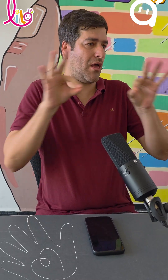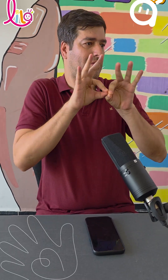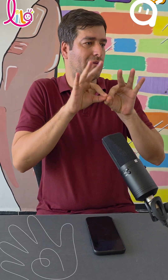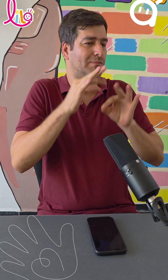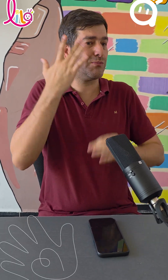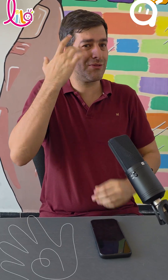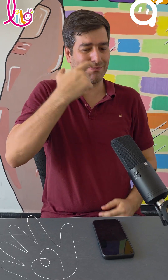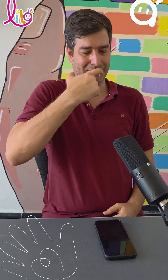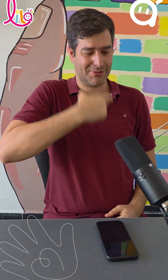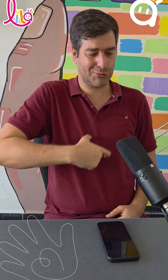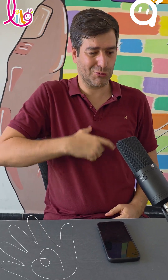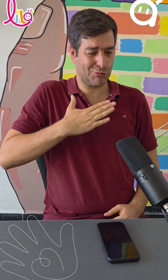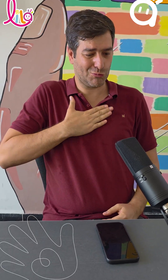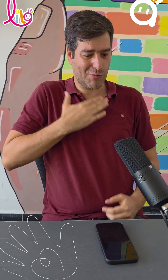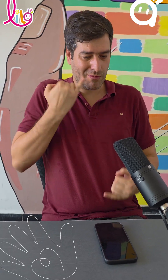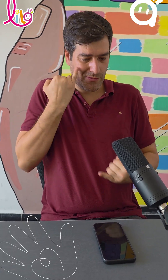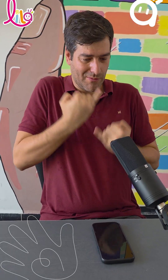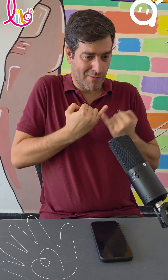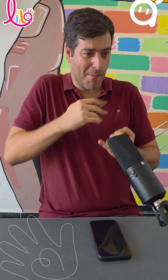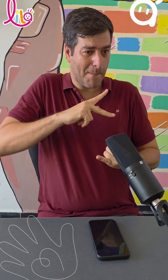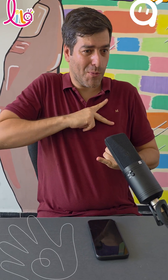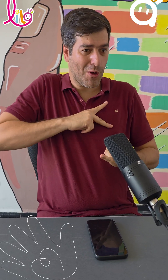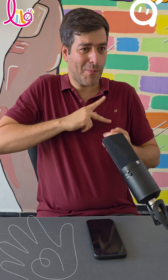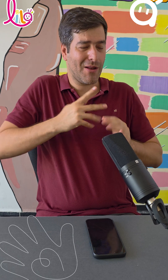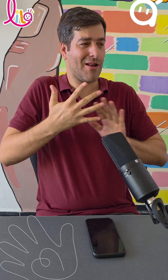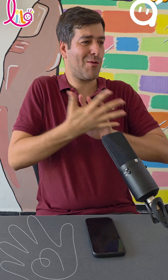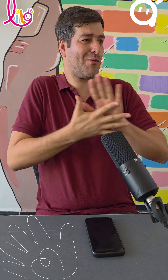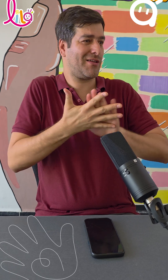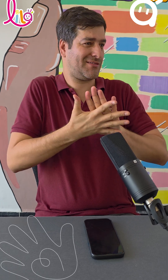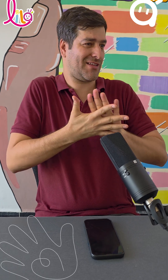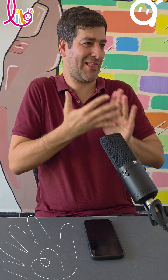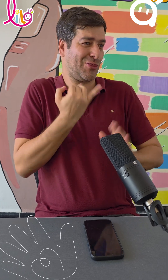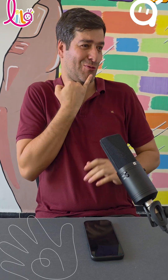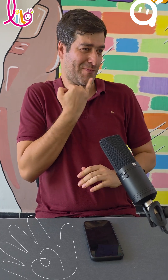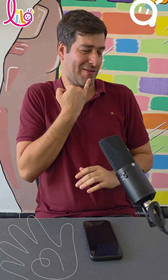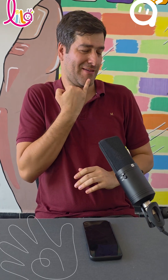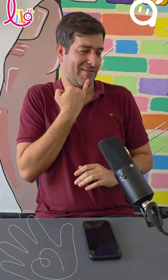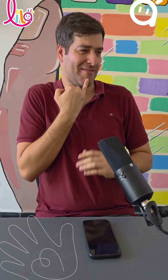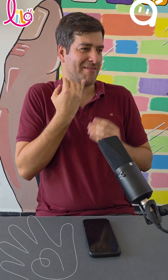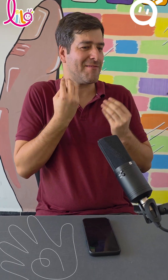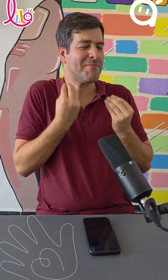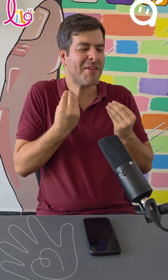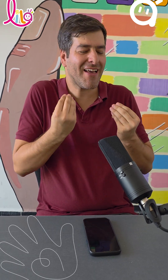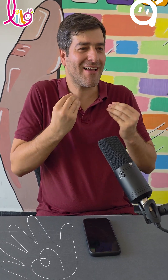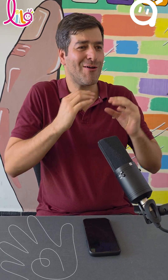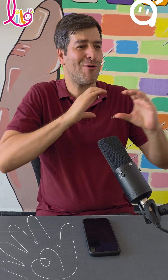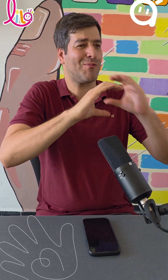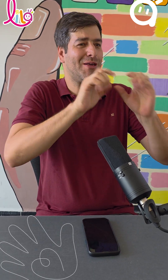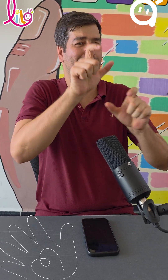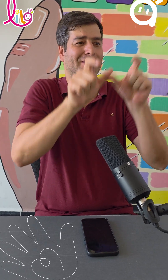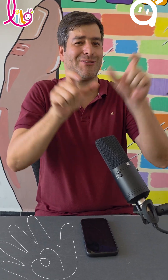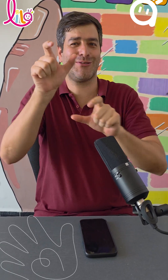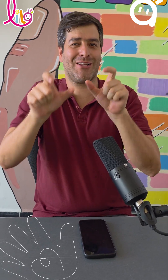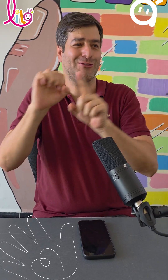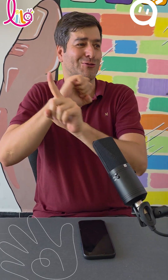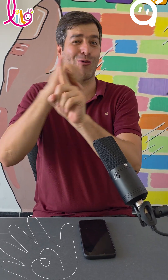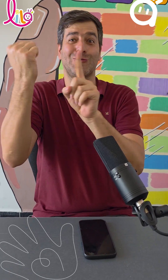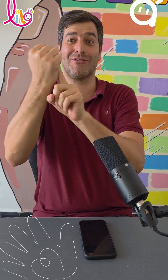identidad y es cultura. Y le voy a mencionar por qué. Porque para mí es algo que me representa. El idioma es lo